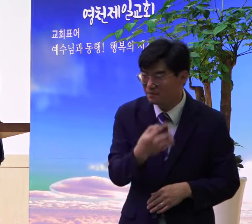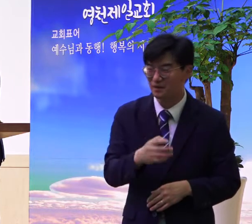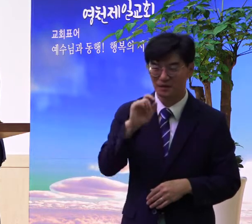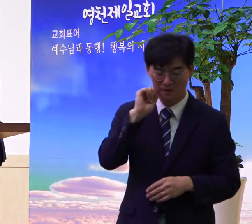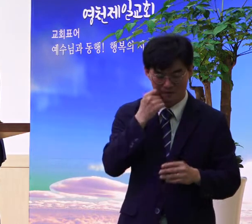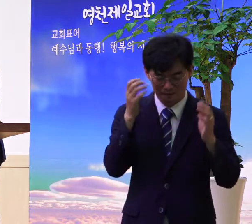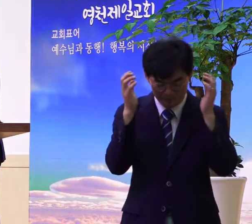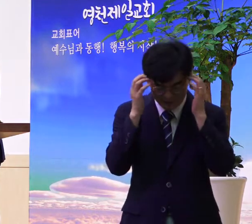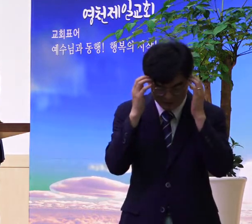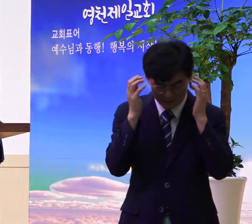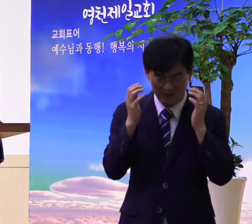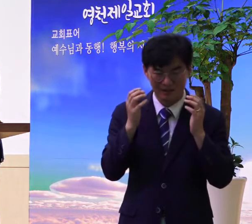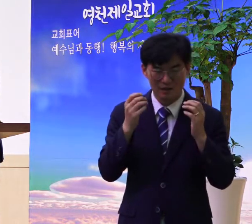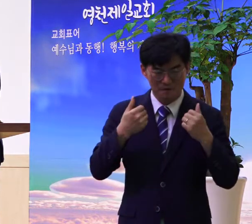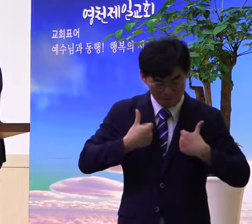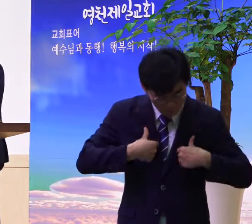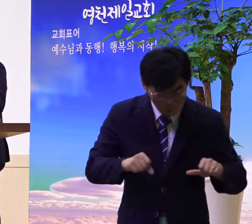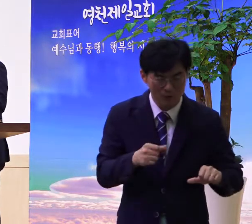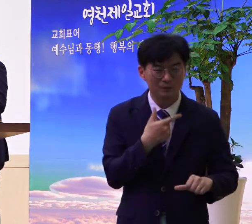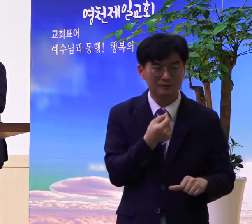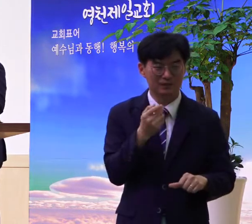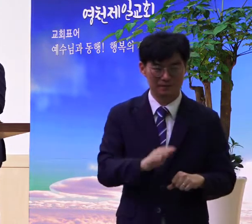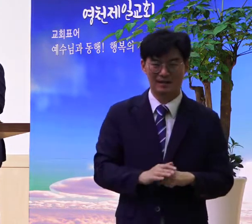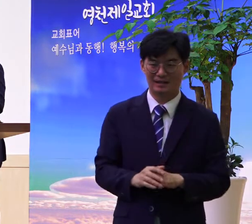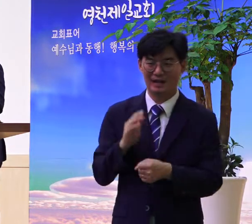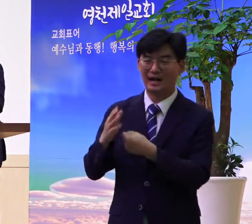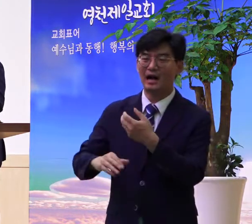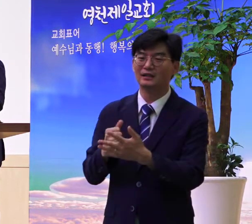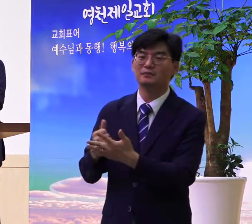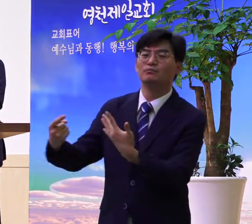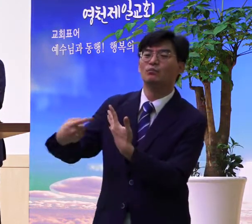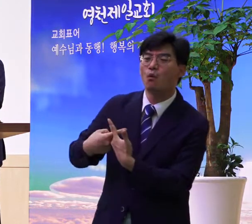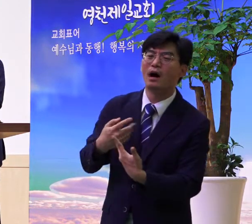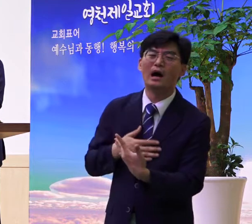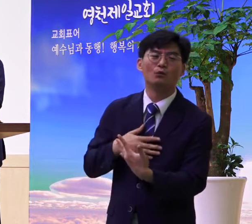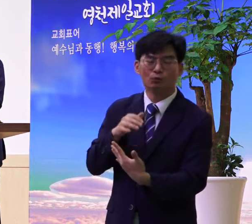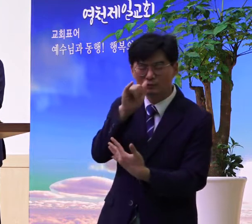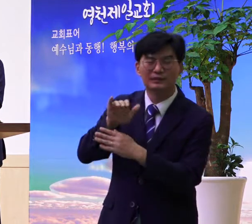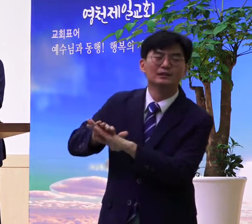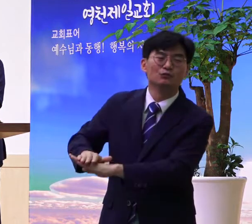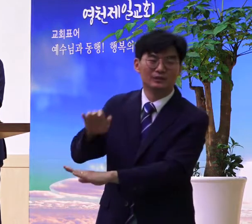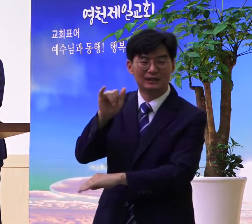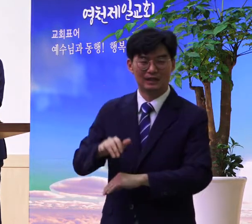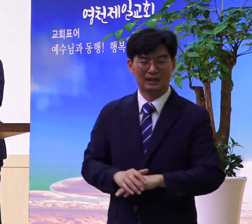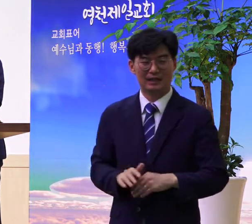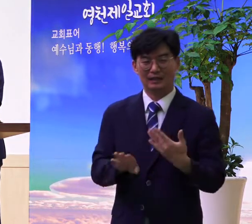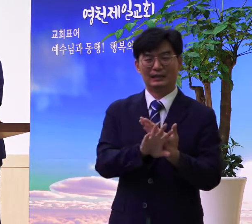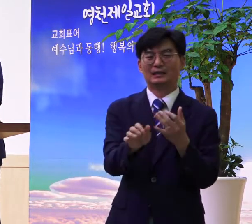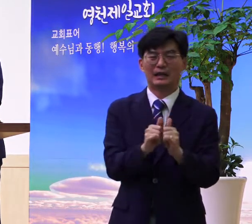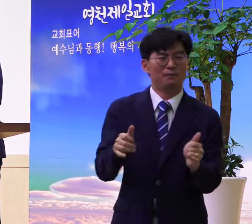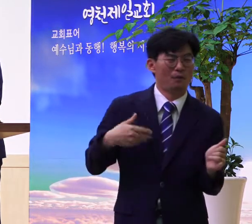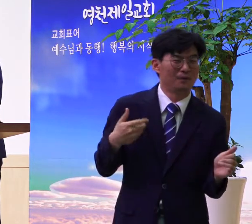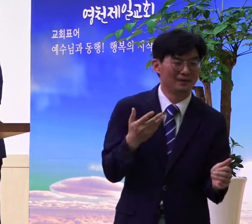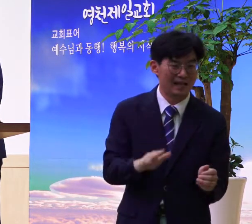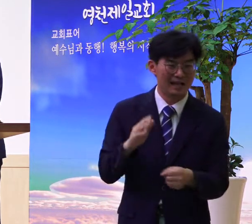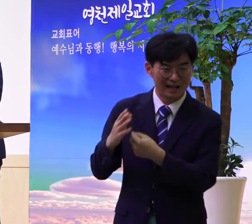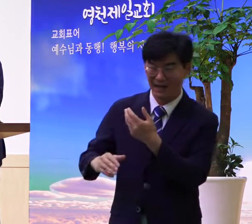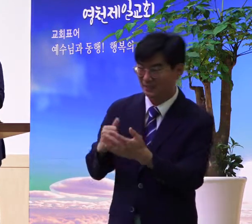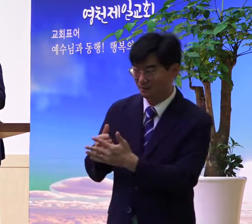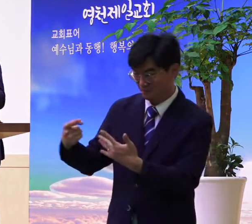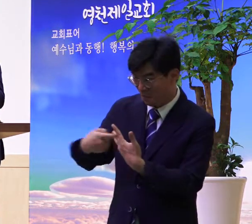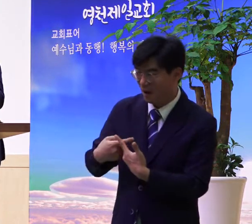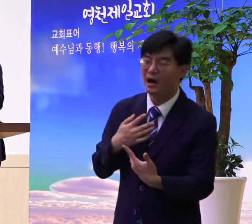하나님께서 아시고 계시고 그 길을 통해서 하나님이 나를 단련하시고 하나님께서 일하시기를 원하신다고